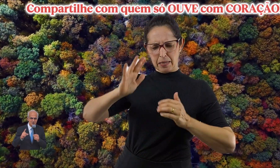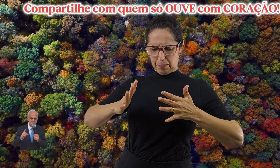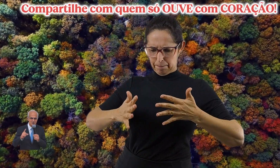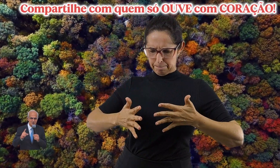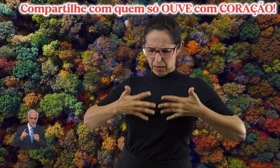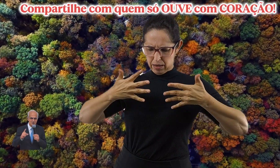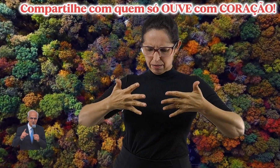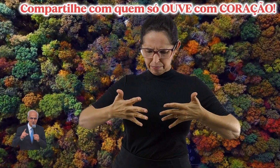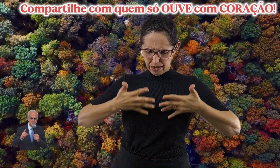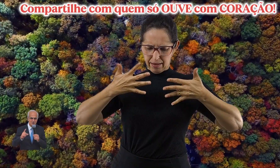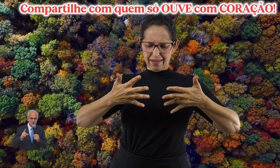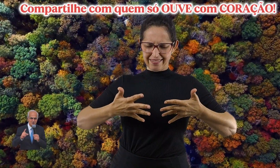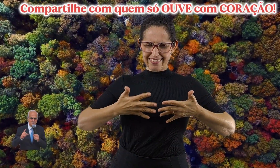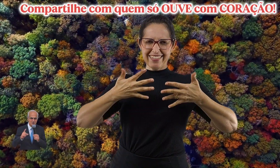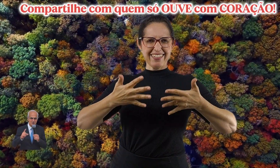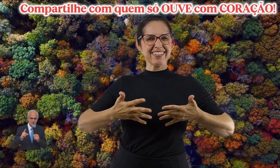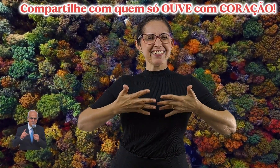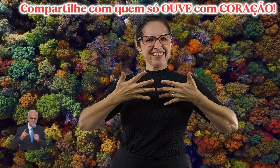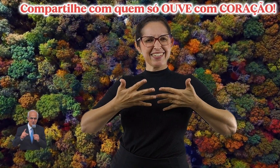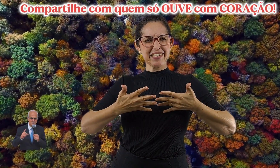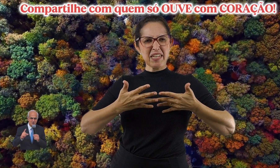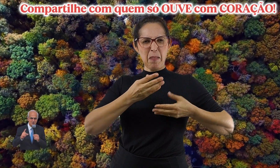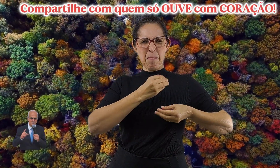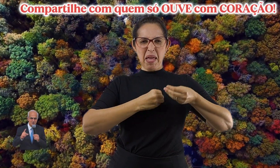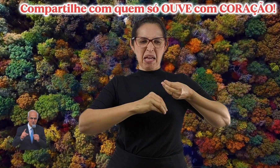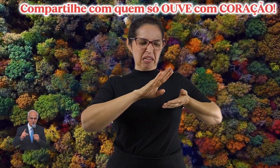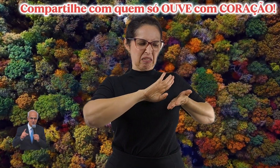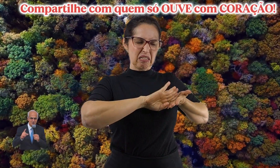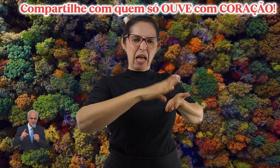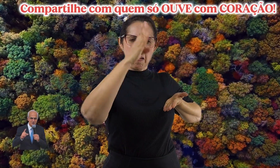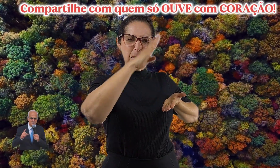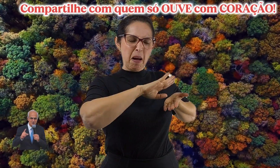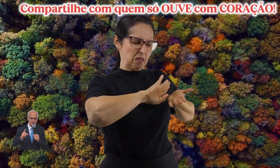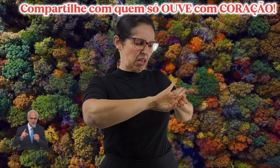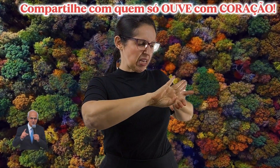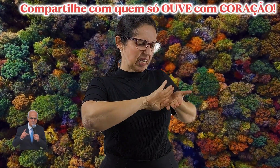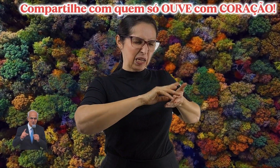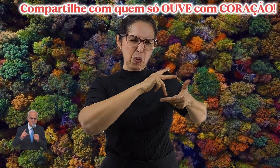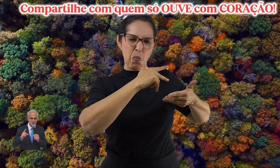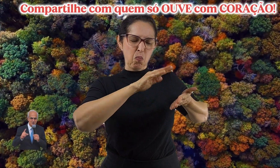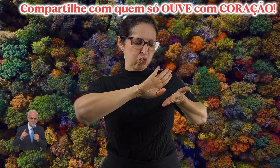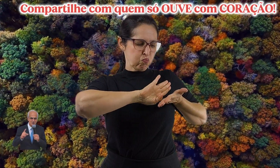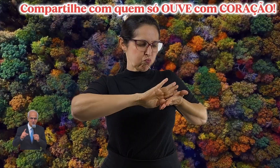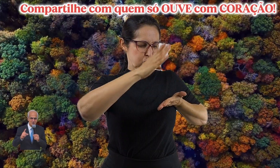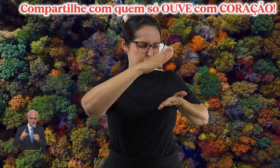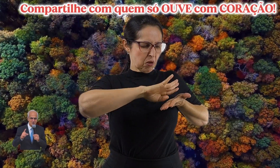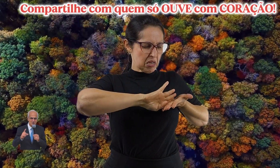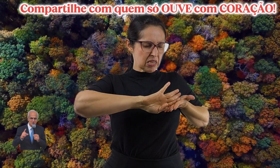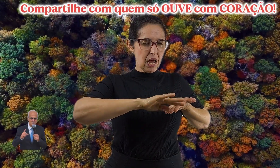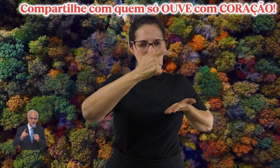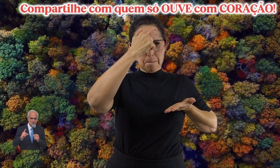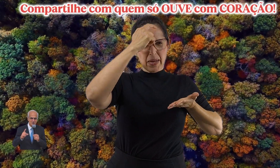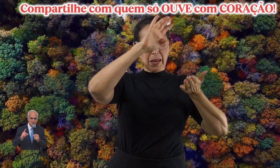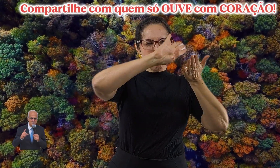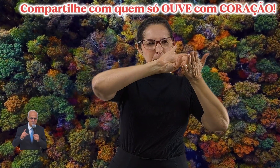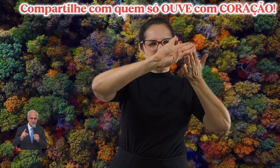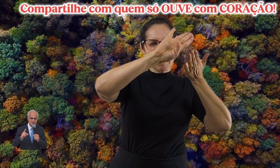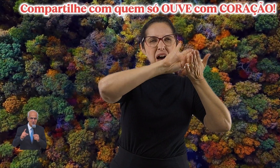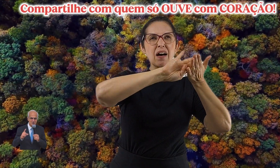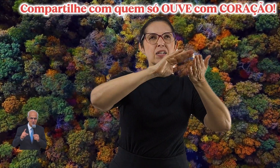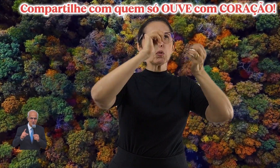dá vida, que toda impureza sai, toda maldade, que a morte sai, que o pensamento que não